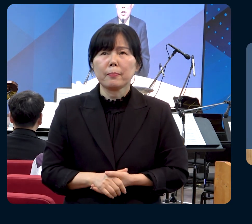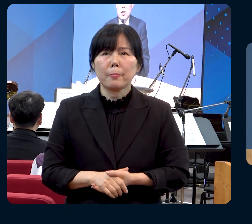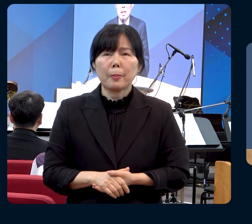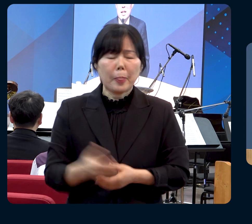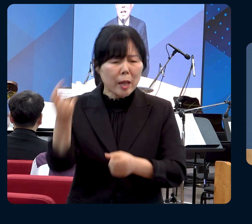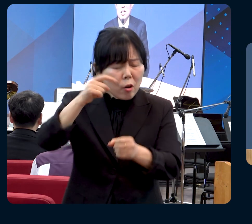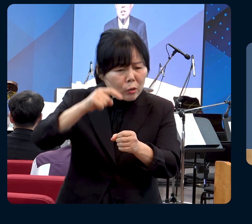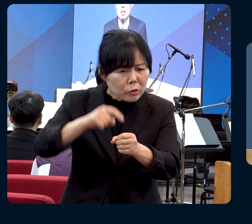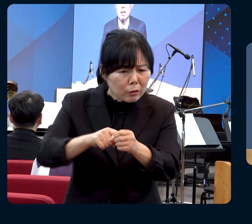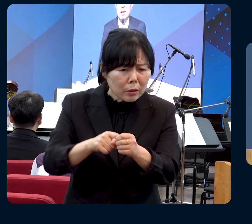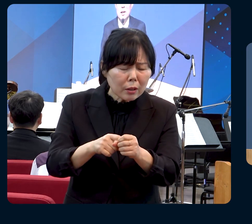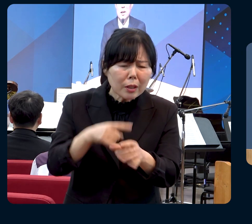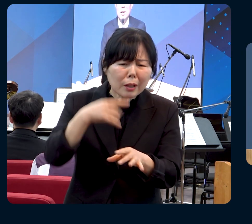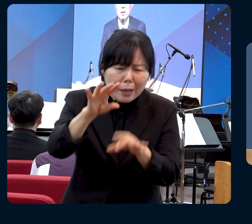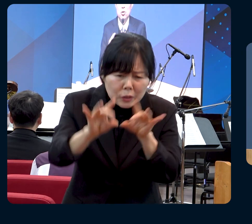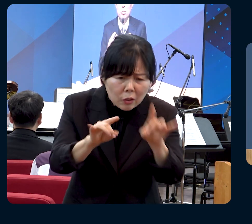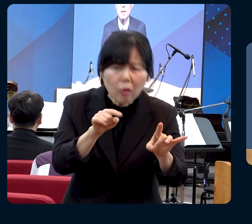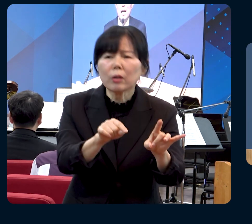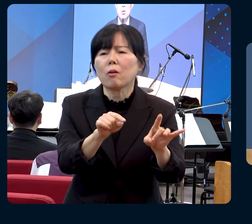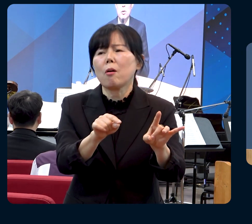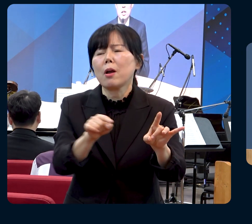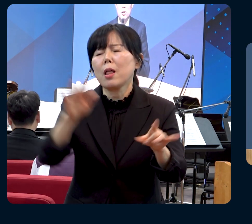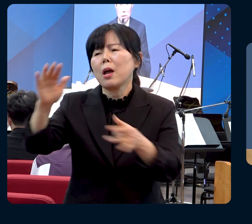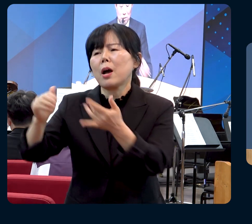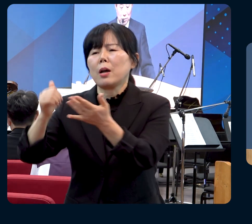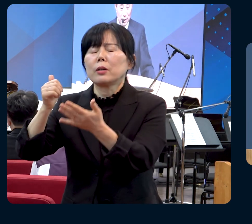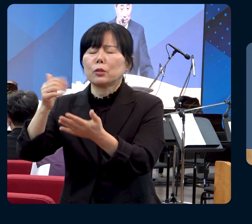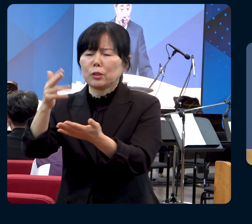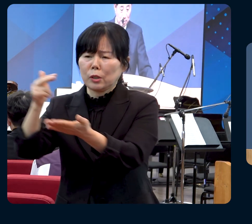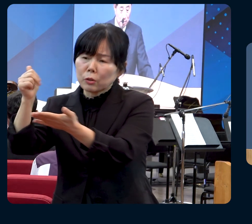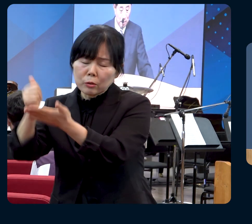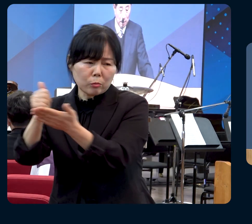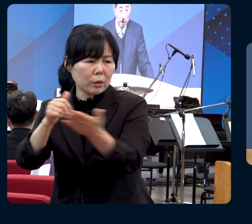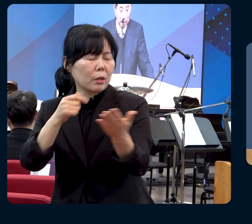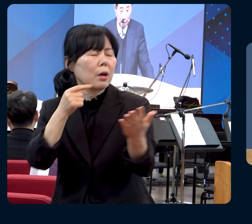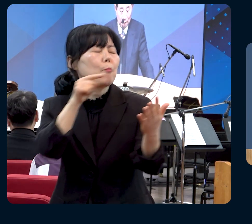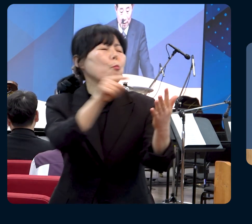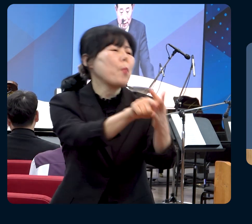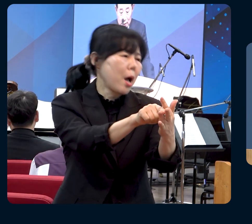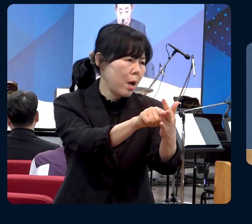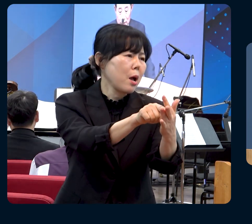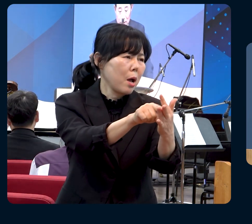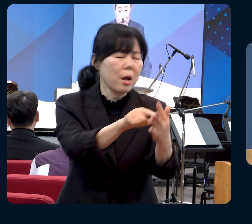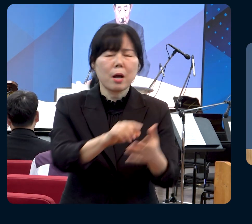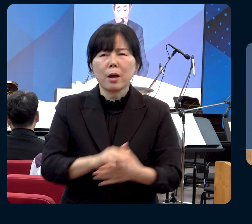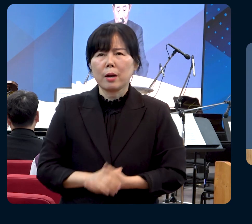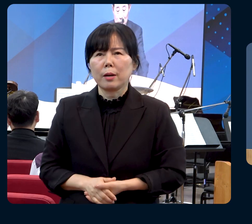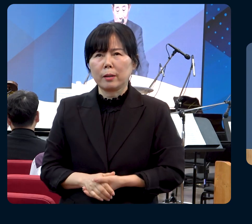그 영적인 갈증을 주님은 알고 계셨던 겁니다.